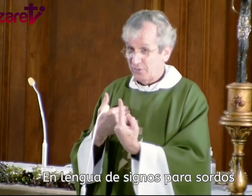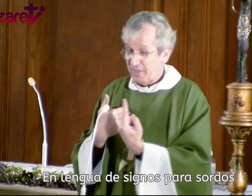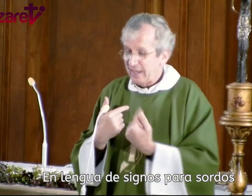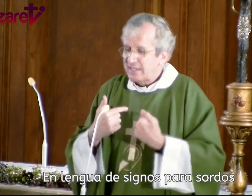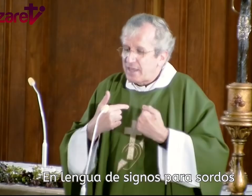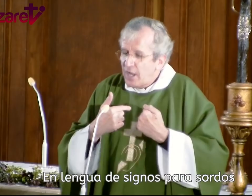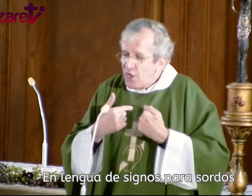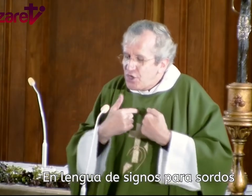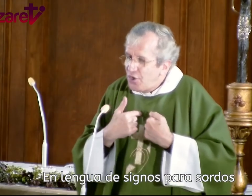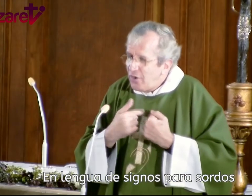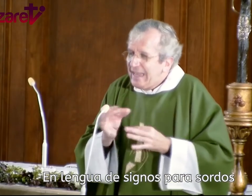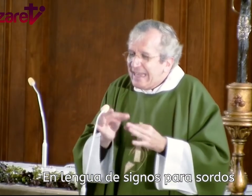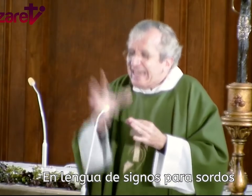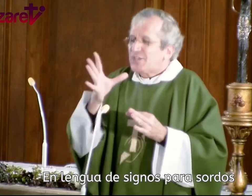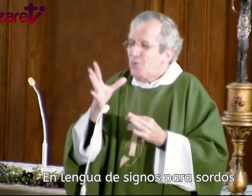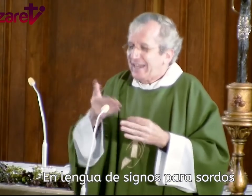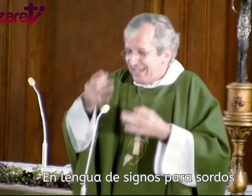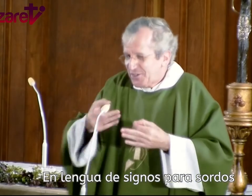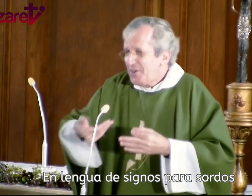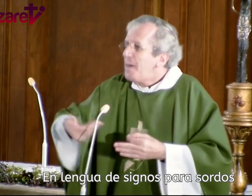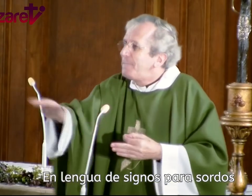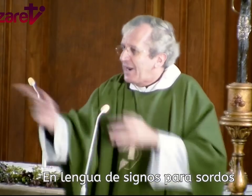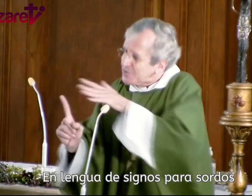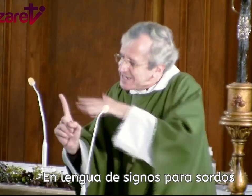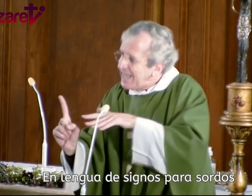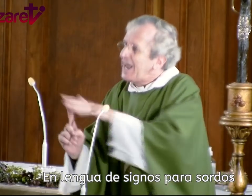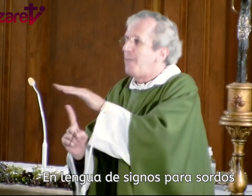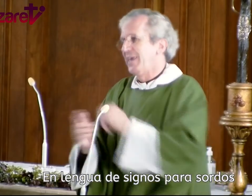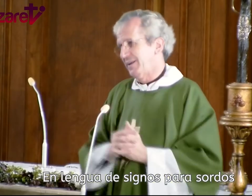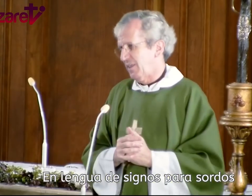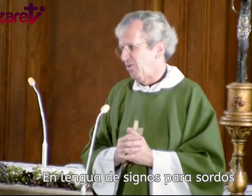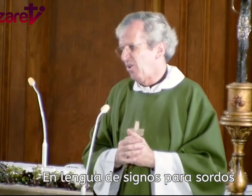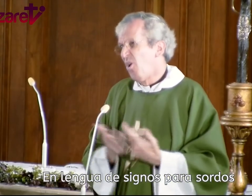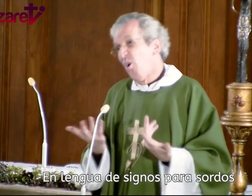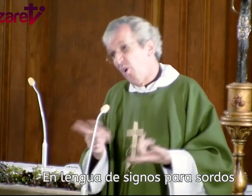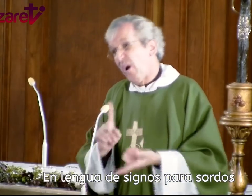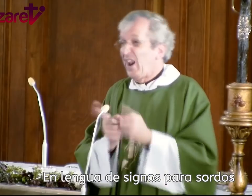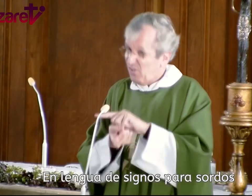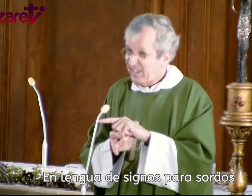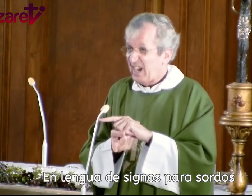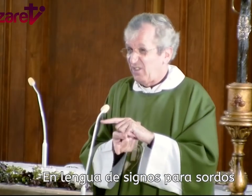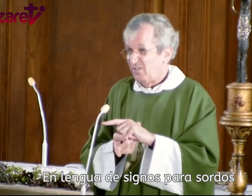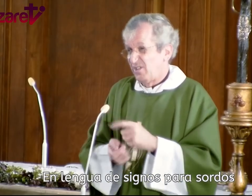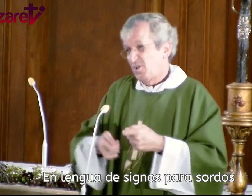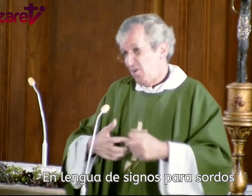Hacer Es decir Yo Que suerte Soy Para los que están A mi alrededor O al contrario Soy